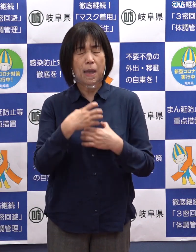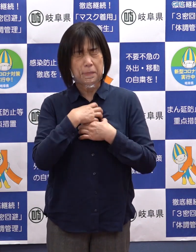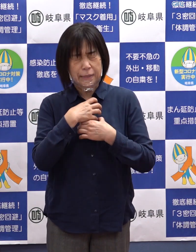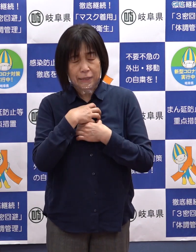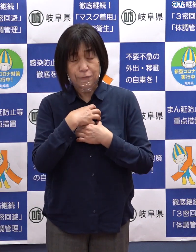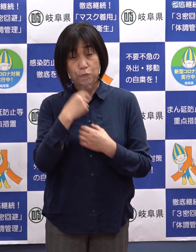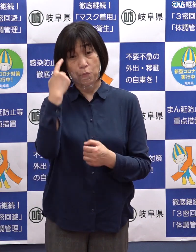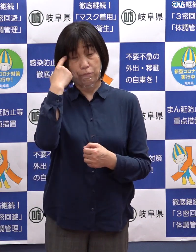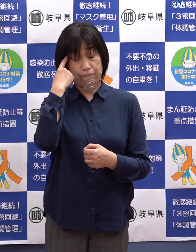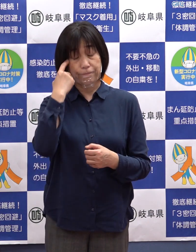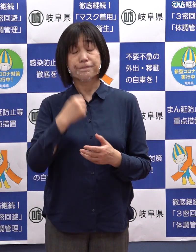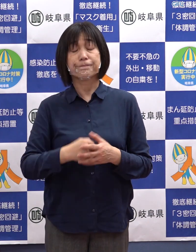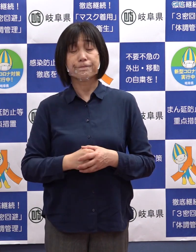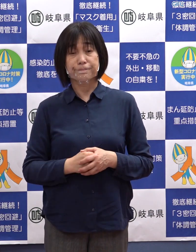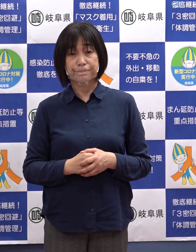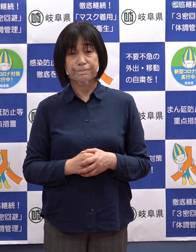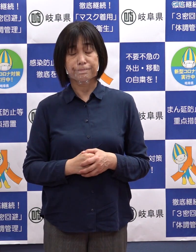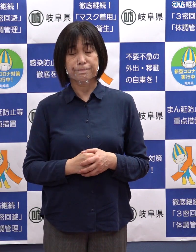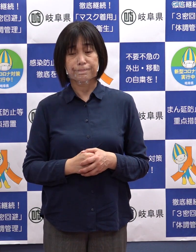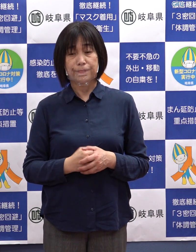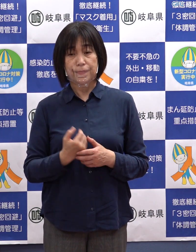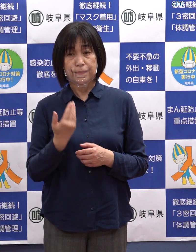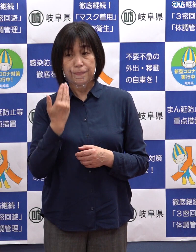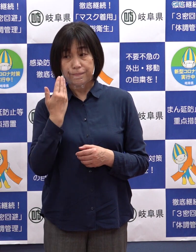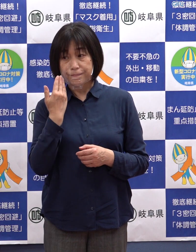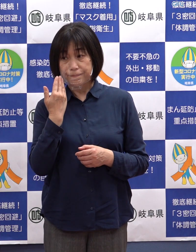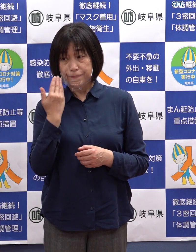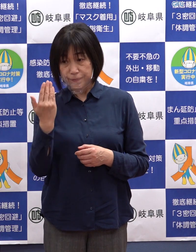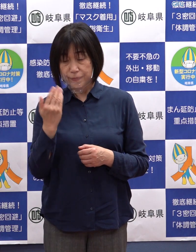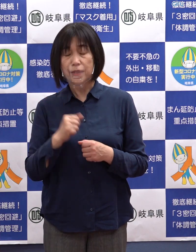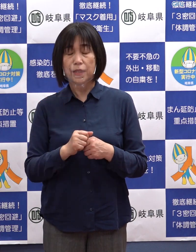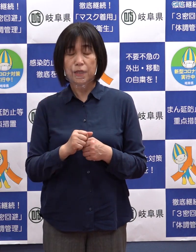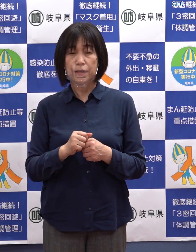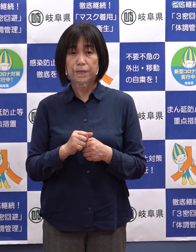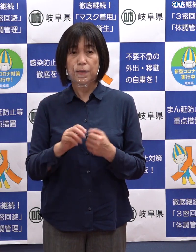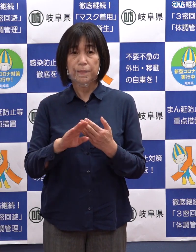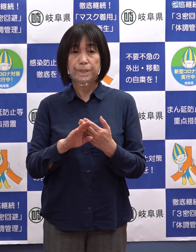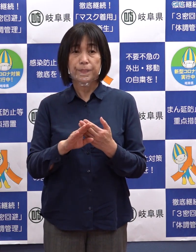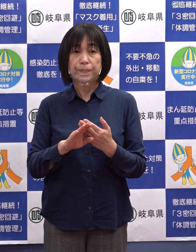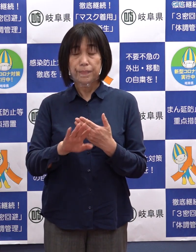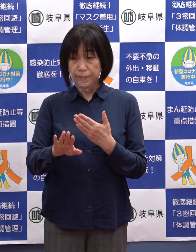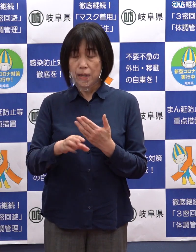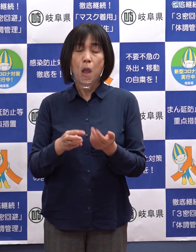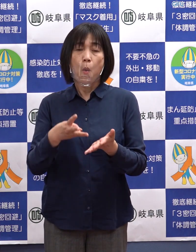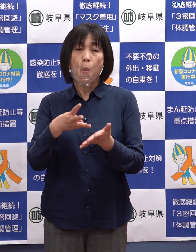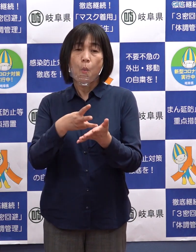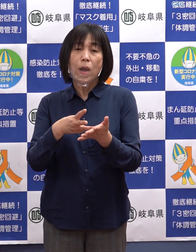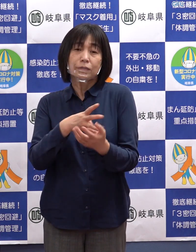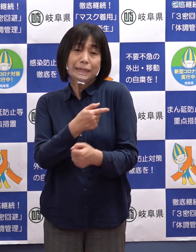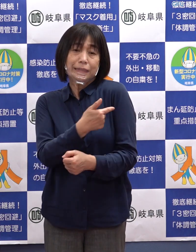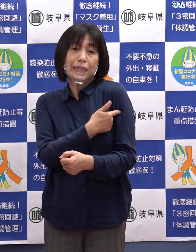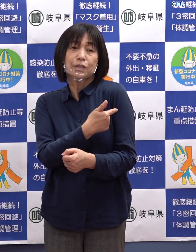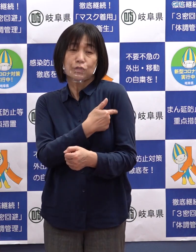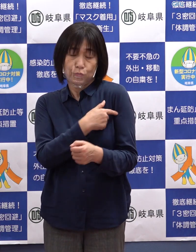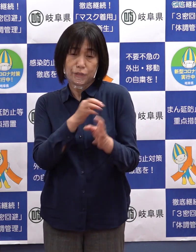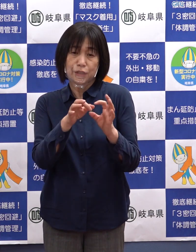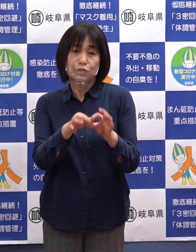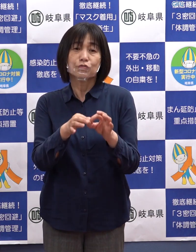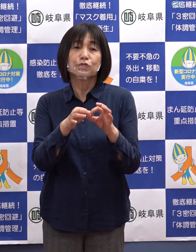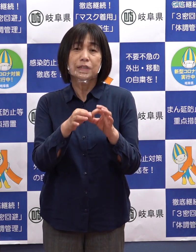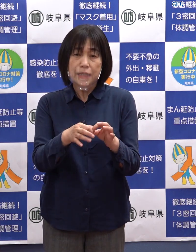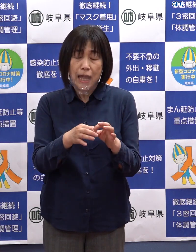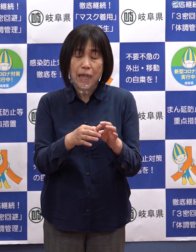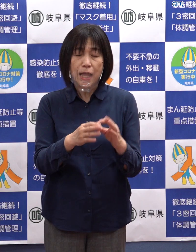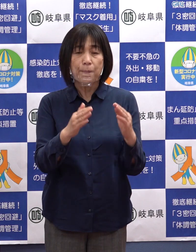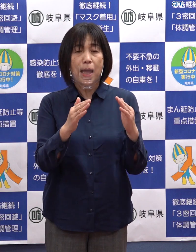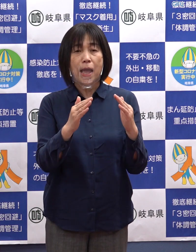後にちょっと別件ですが、はい、ワクチン接種に関してですね、はいはい、まあ、県内のちょっと首長さんが優先的にちょっと